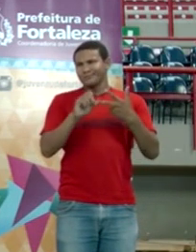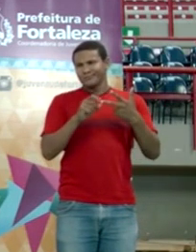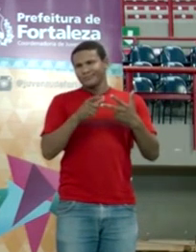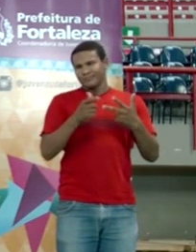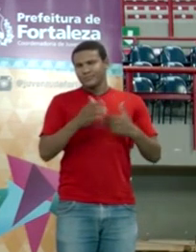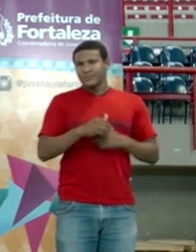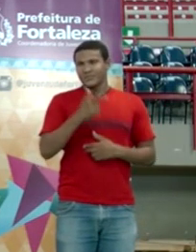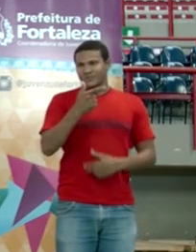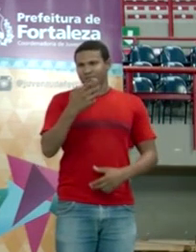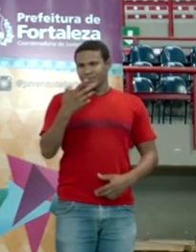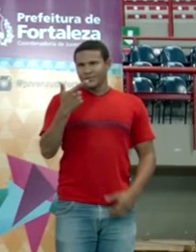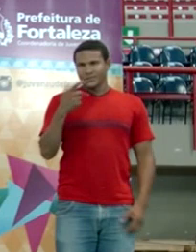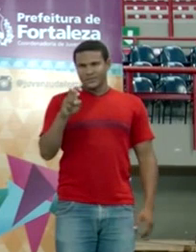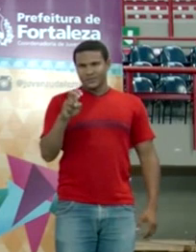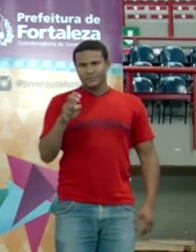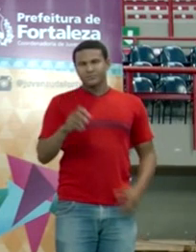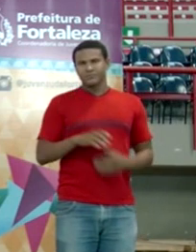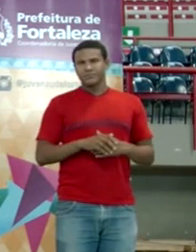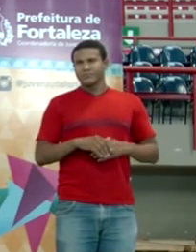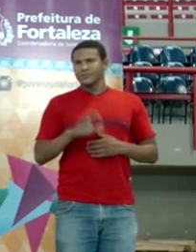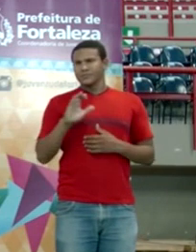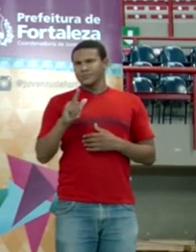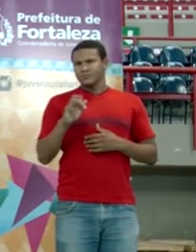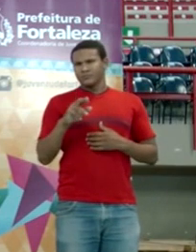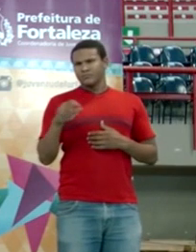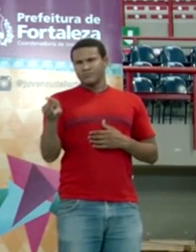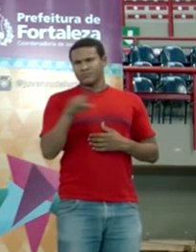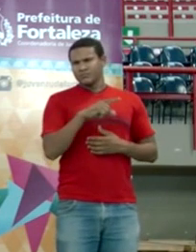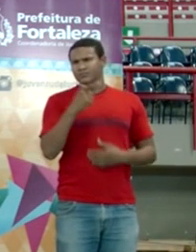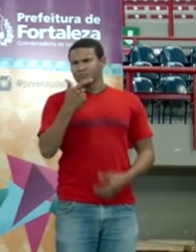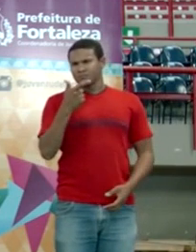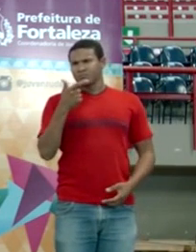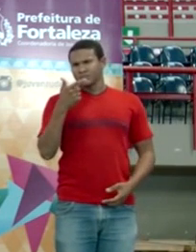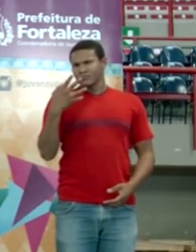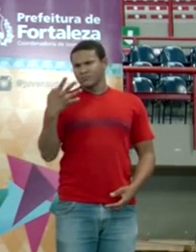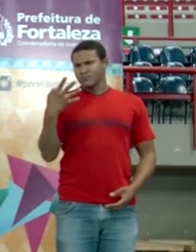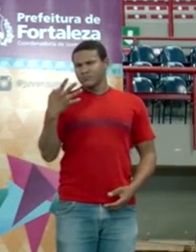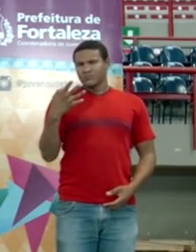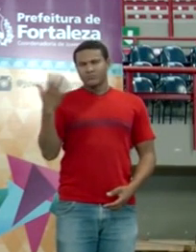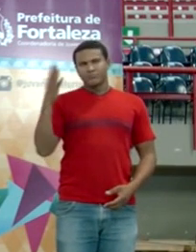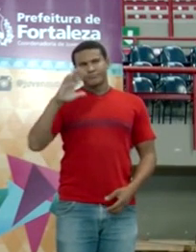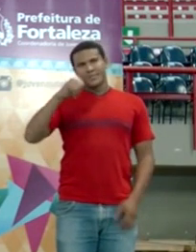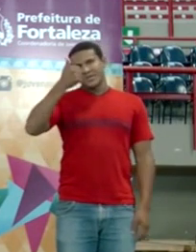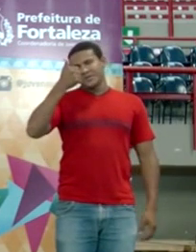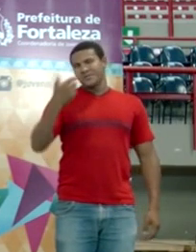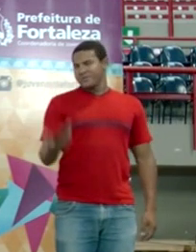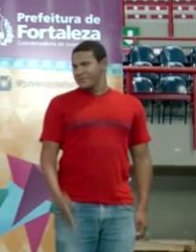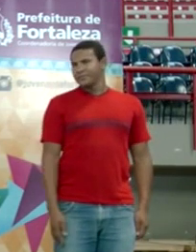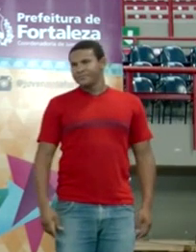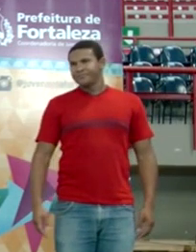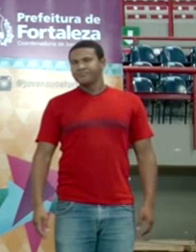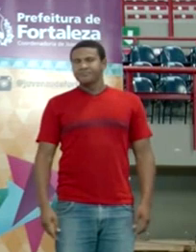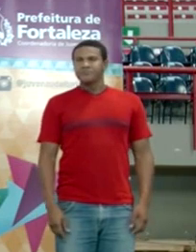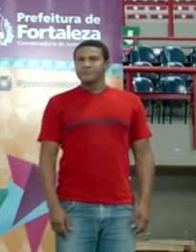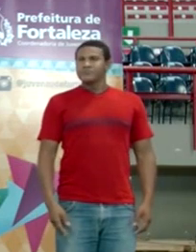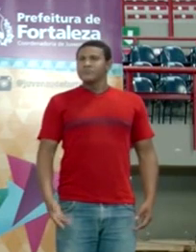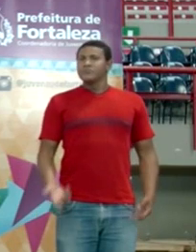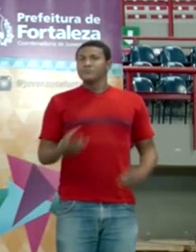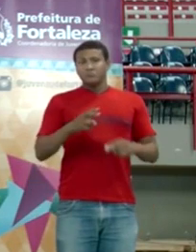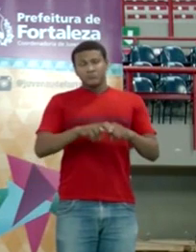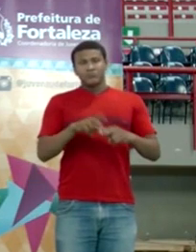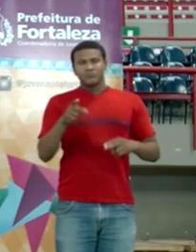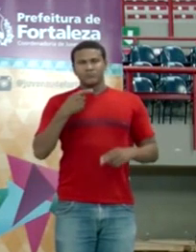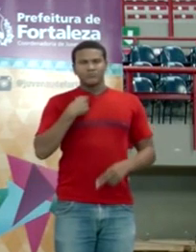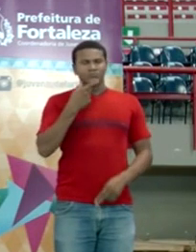pode ser nos 2 dias, mas é óbvio que no dia 24 você tem uma possibilidade maior. E